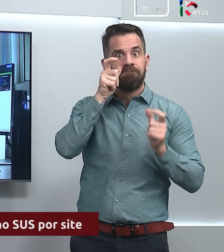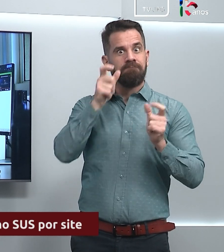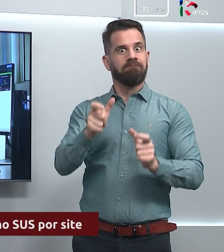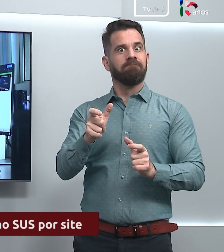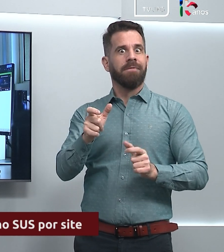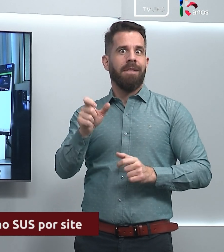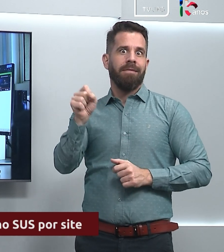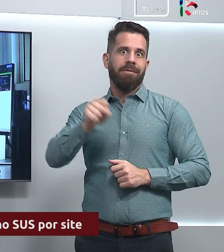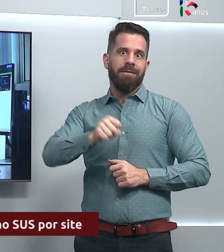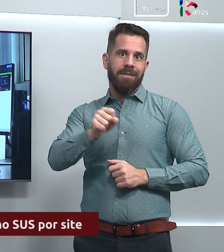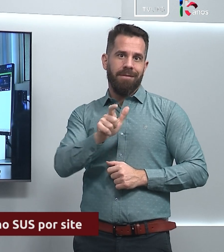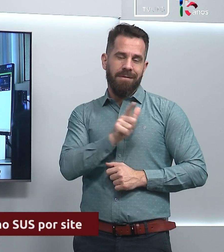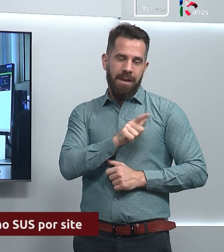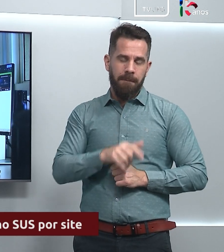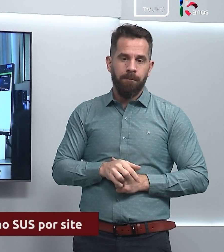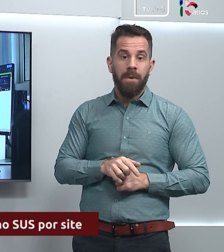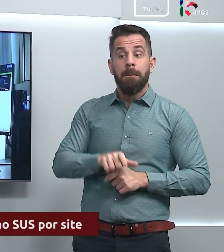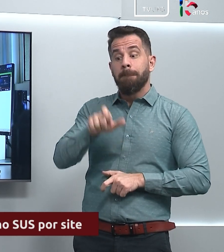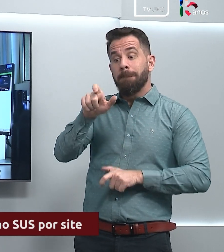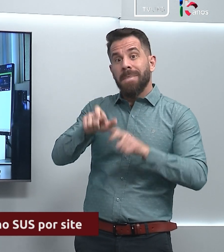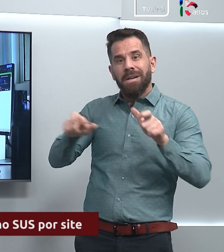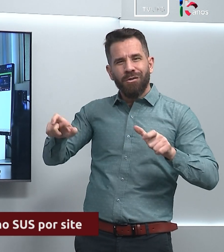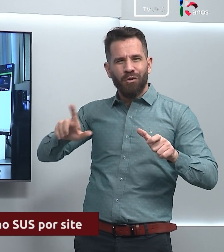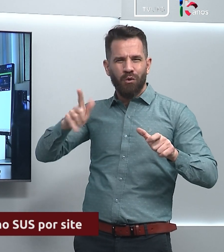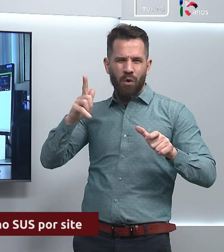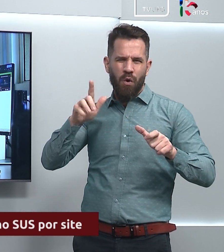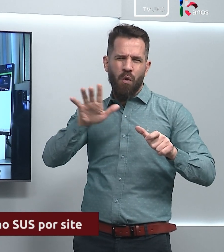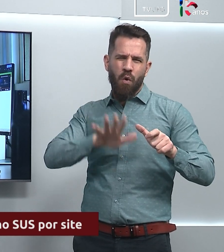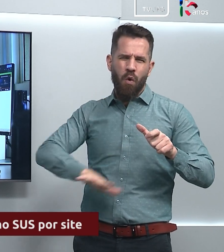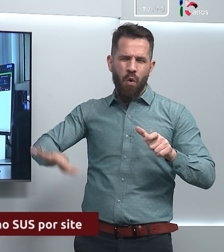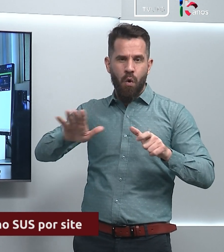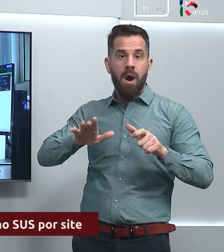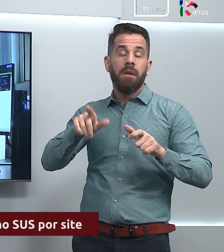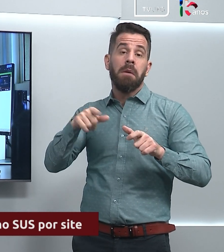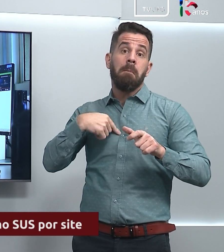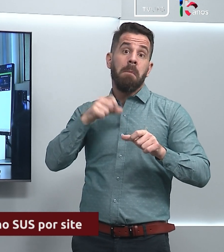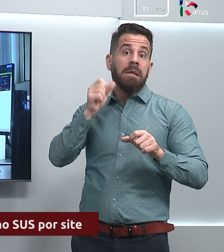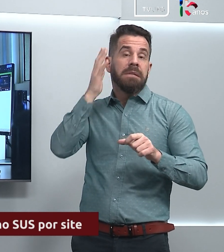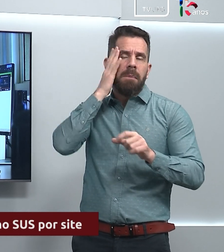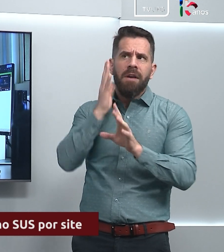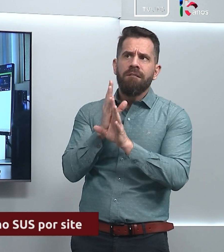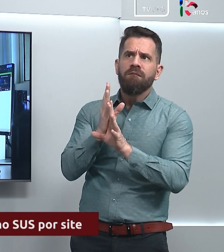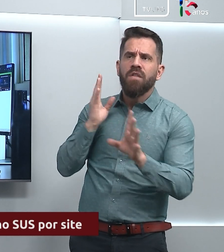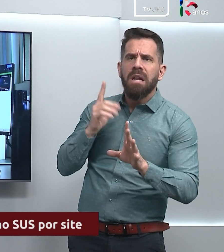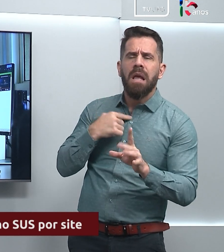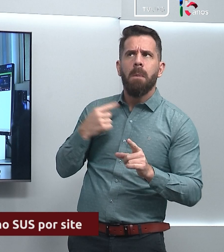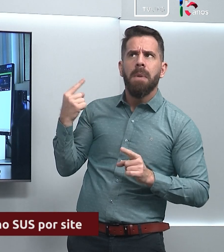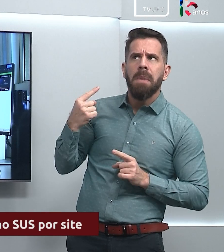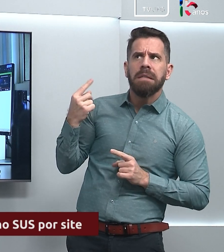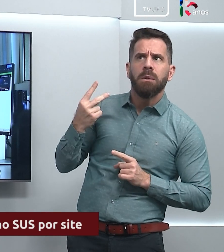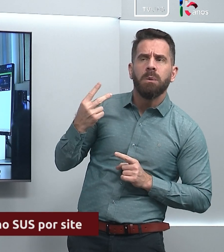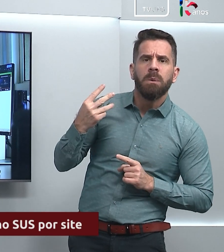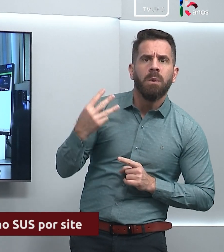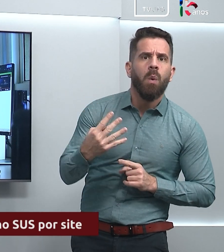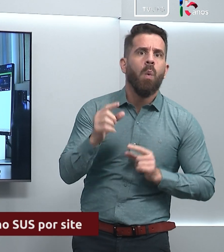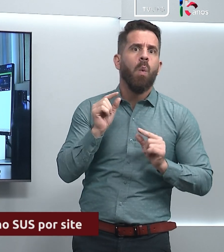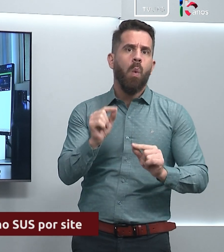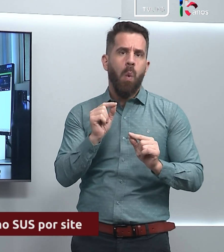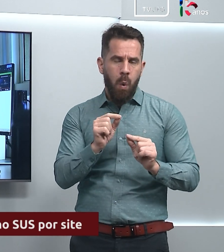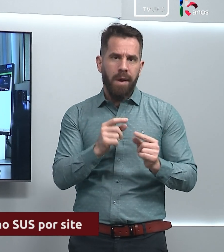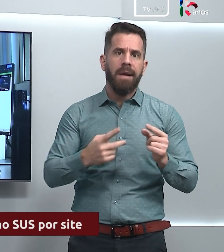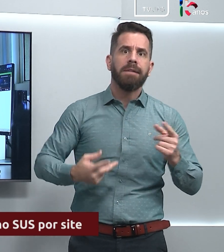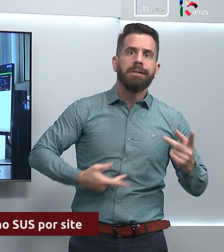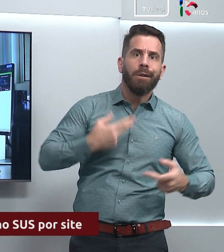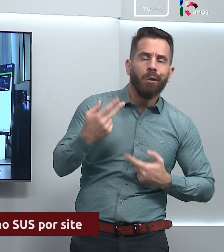pacientes de Goiá já podem saber o lugar na fila de espera por cirurgias consultas e exames e internações